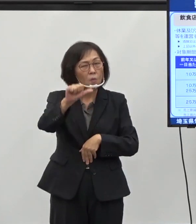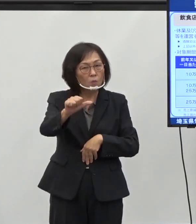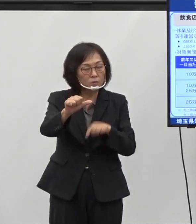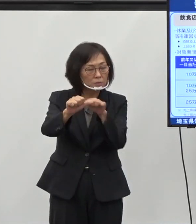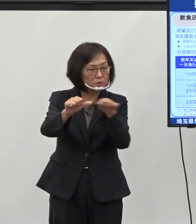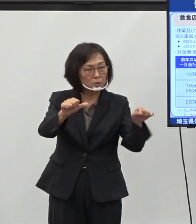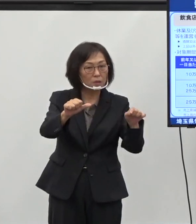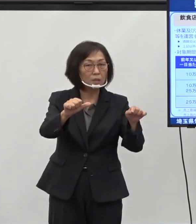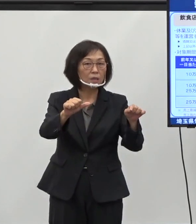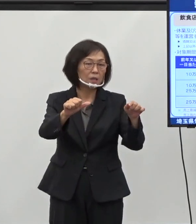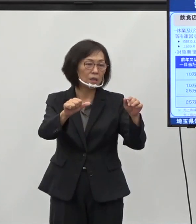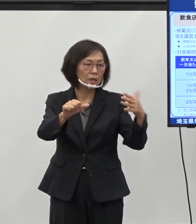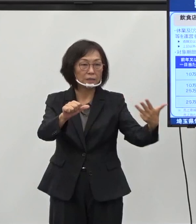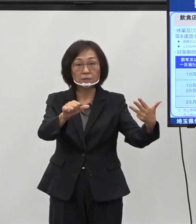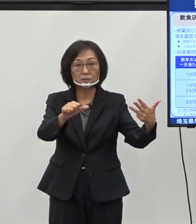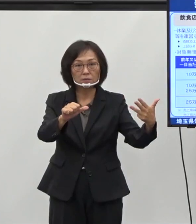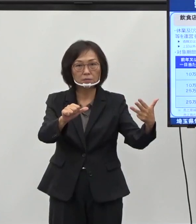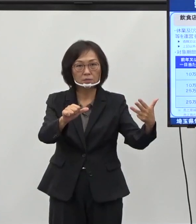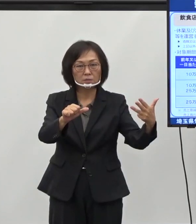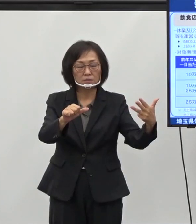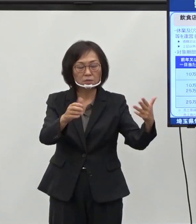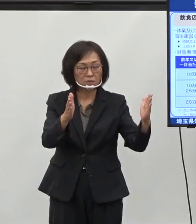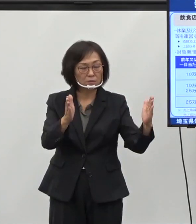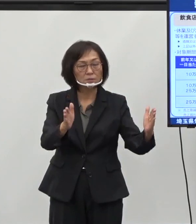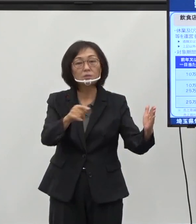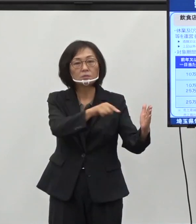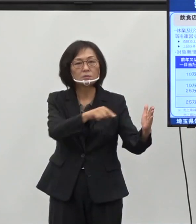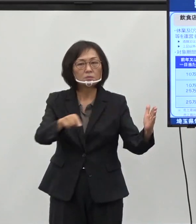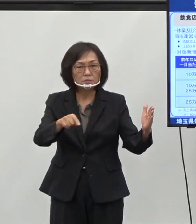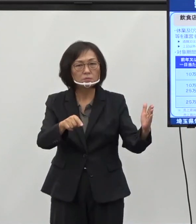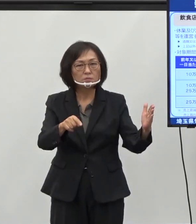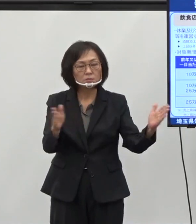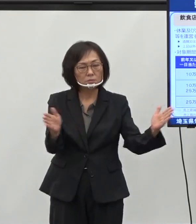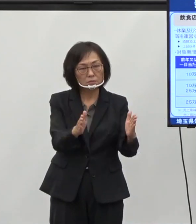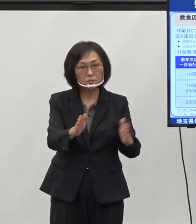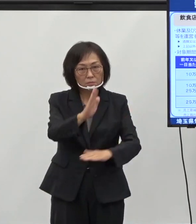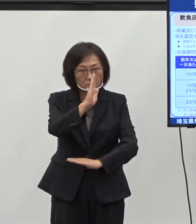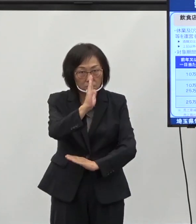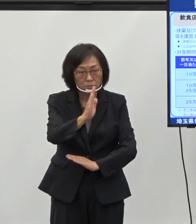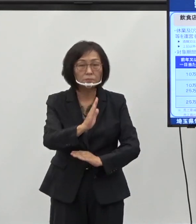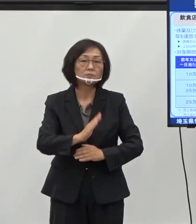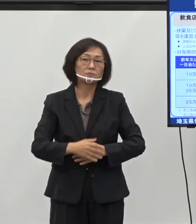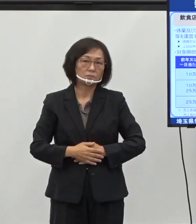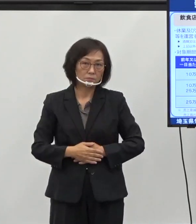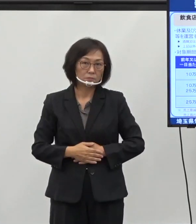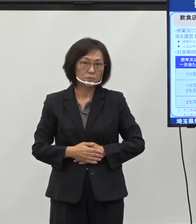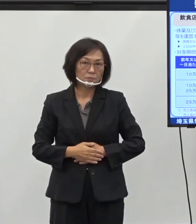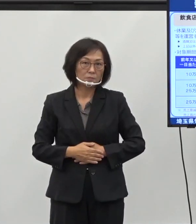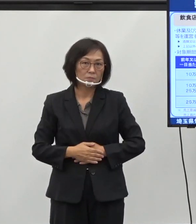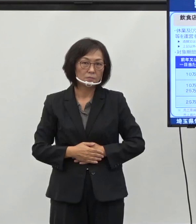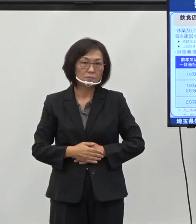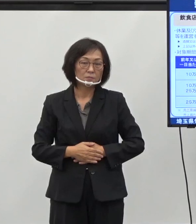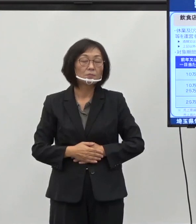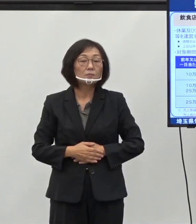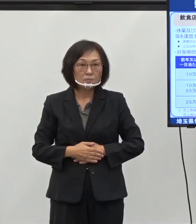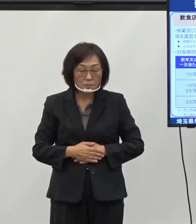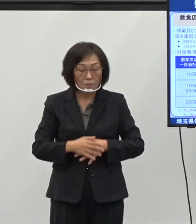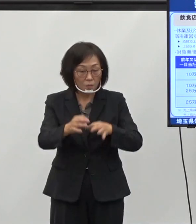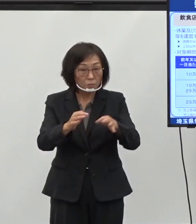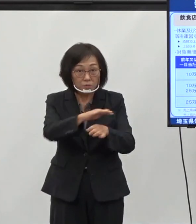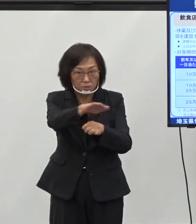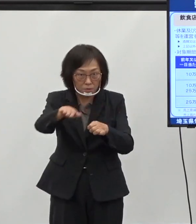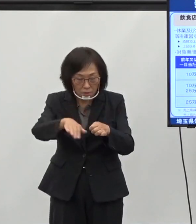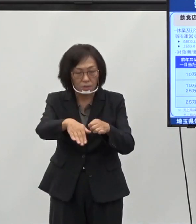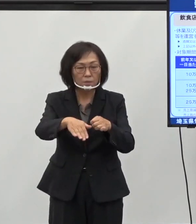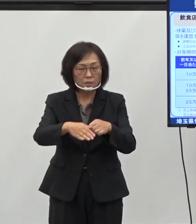ていただくことが我々の要請でございます。この要請に全面的に協力をいただ